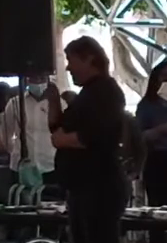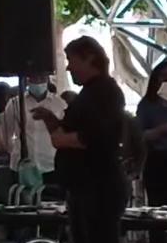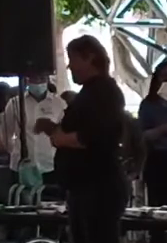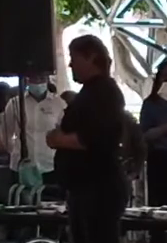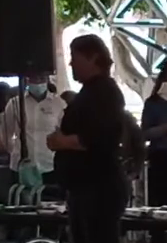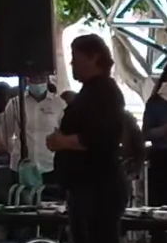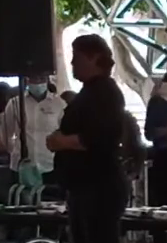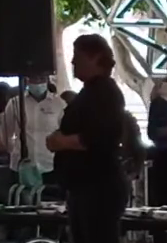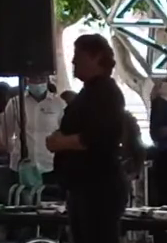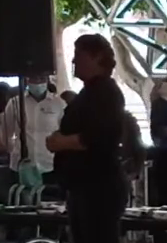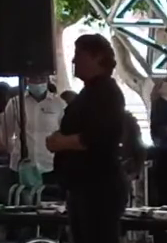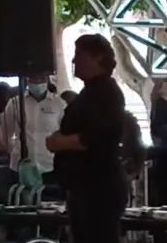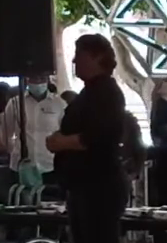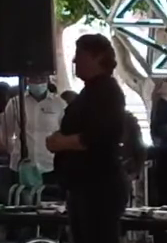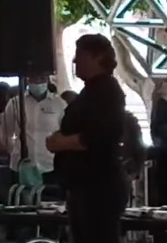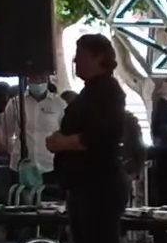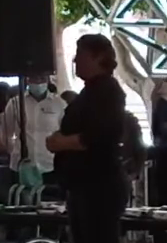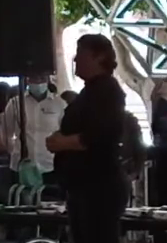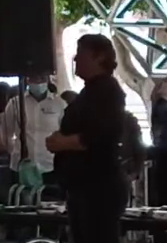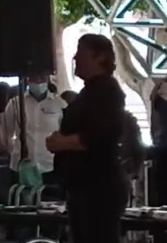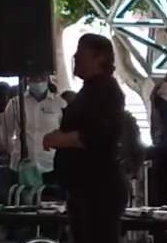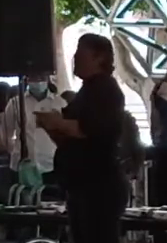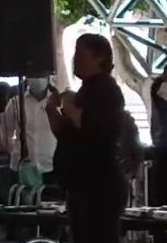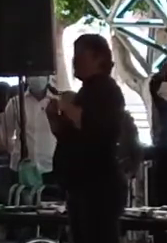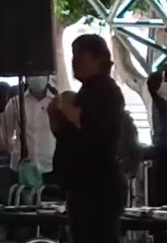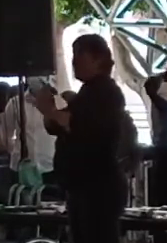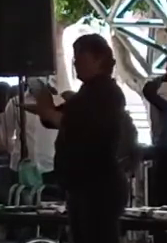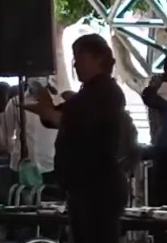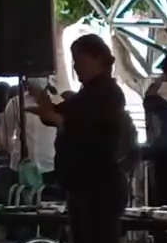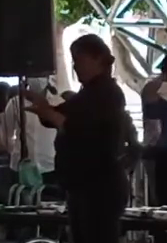que para las personas con discapacidad,